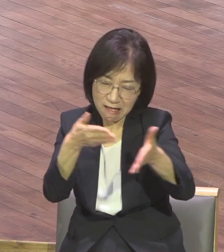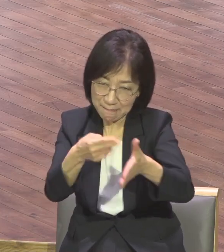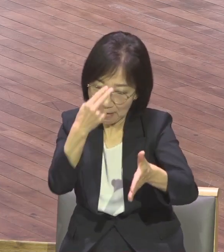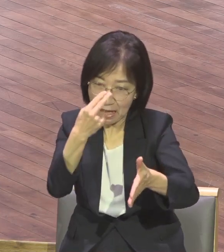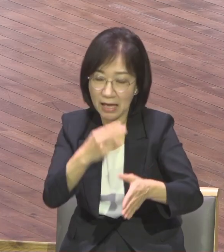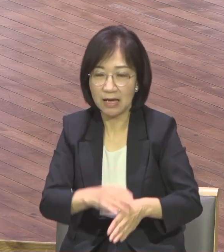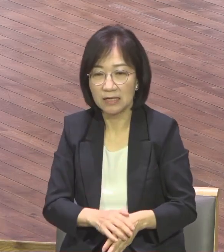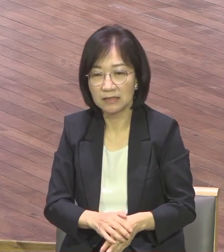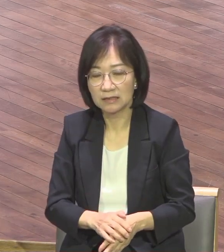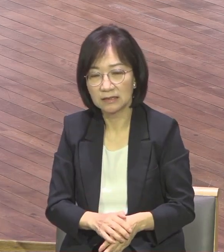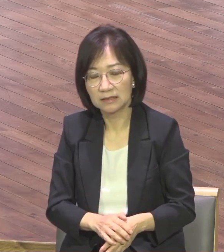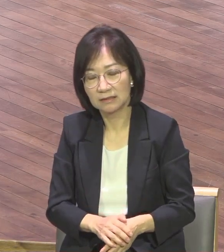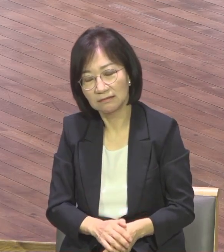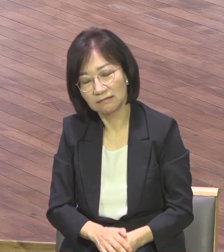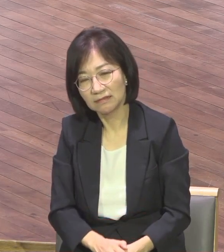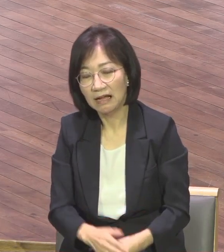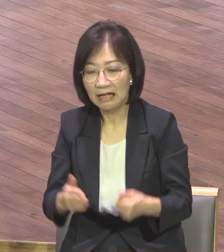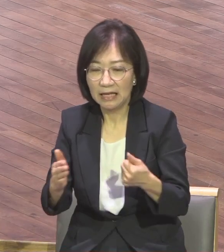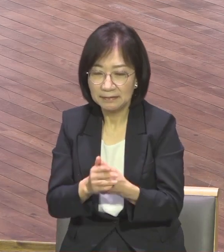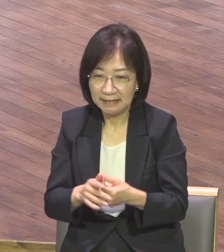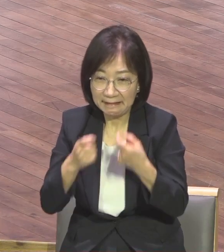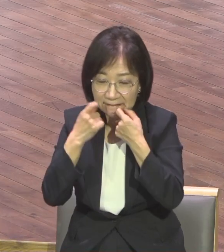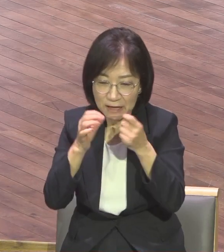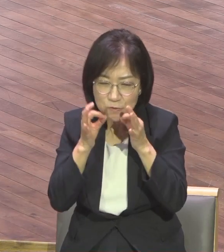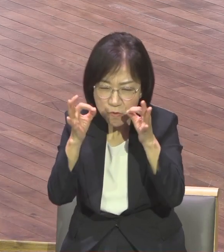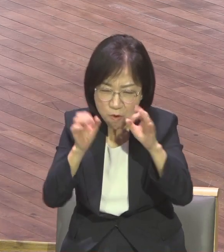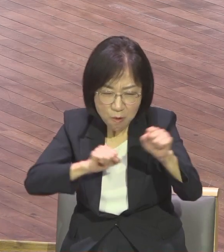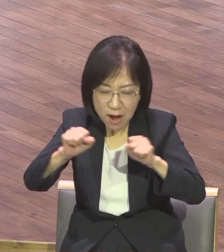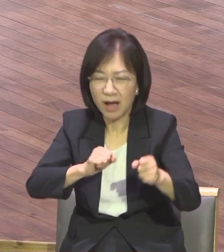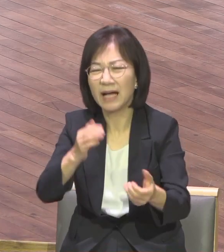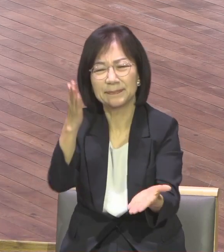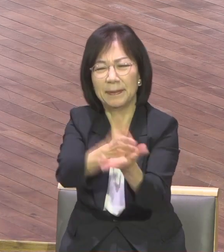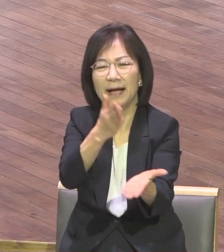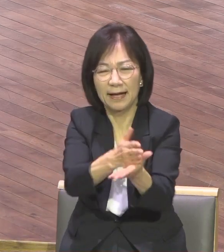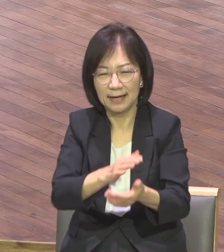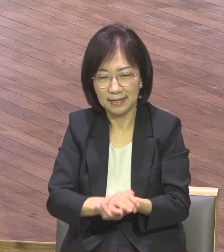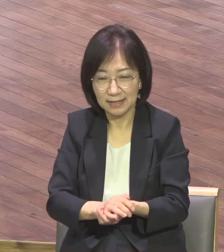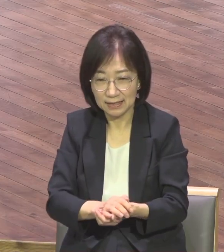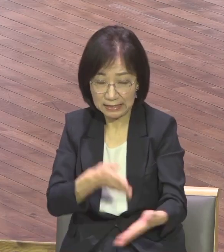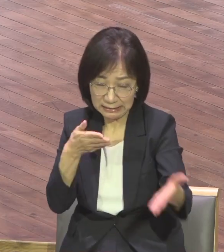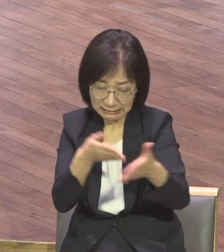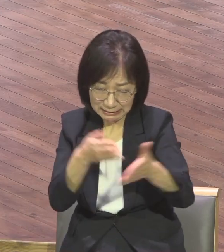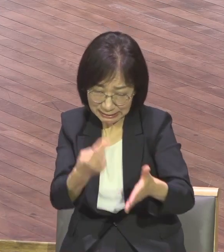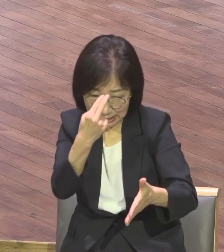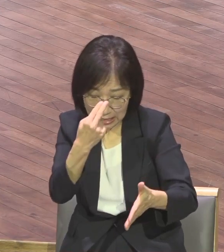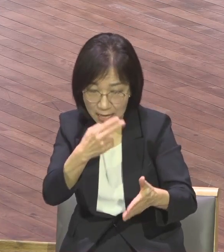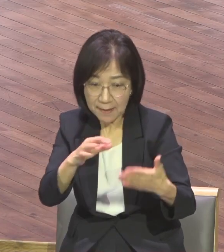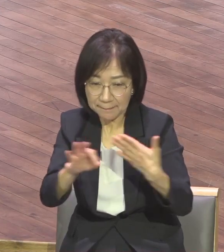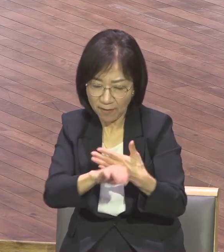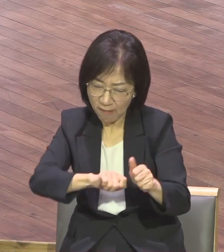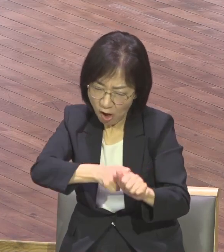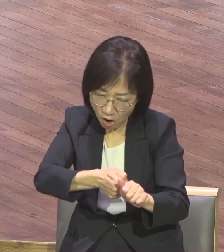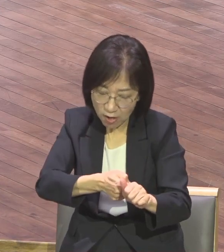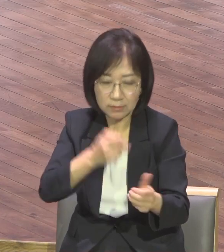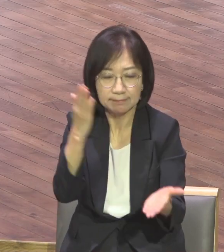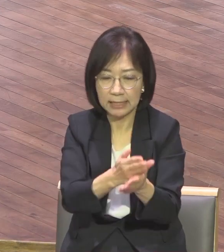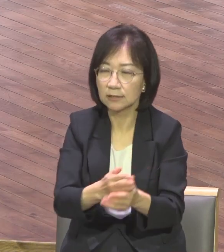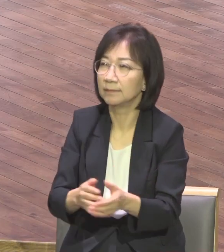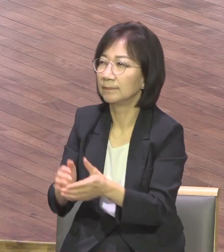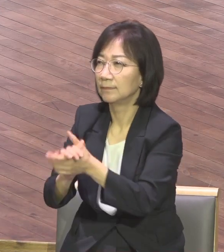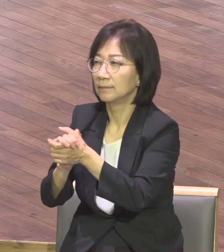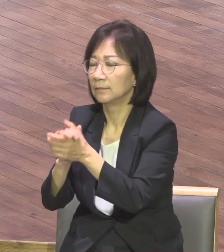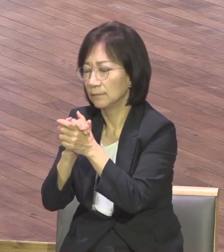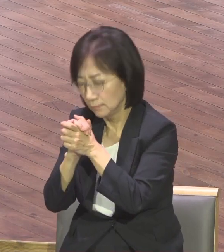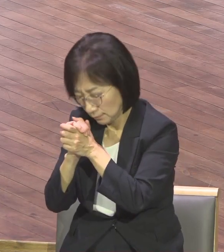아무것도 하지 말고 저는 그렇게 생각합니다. 성교 현장에서 안 되면 그냥 기도만 하고 있어라. 아멘. 무릎 꿇고 그냥